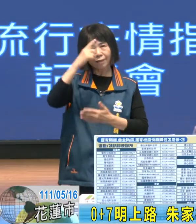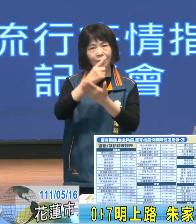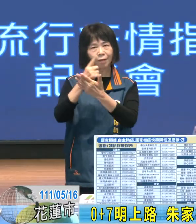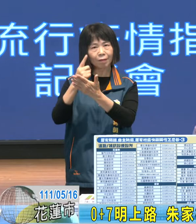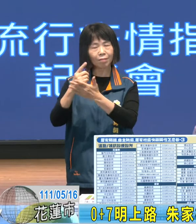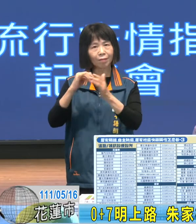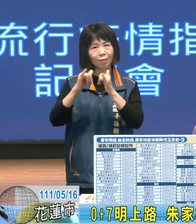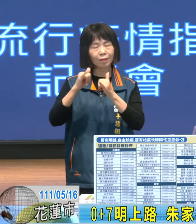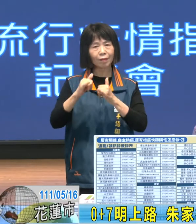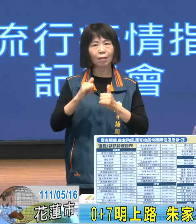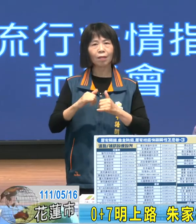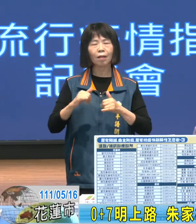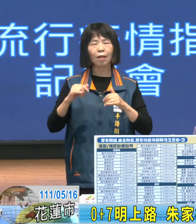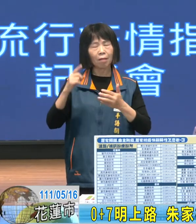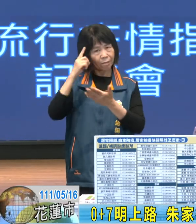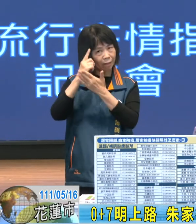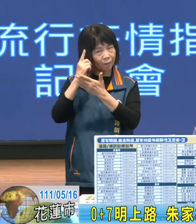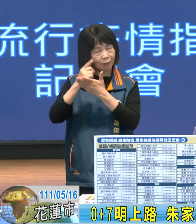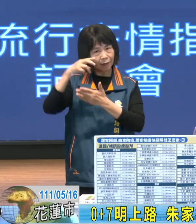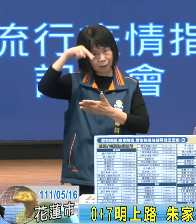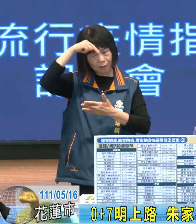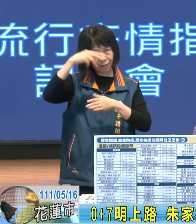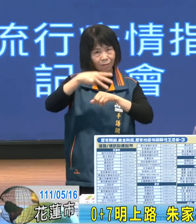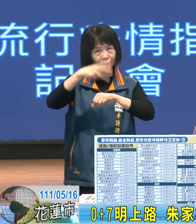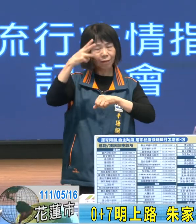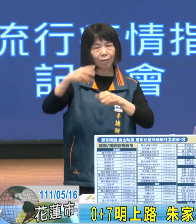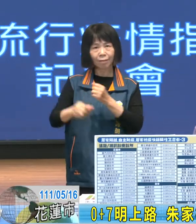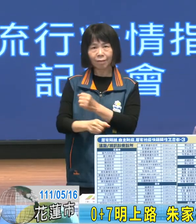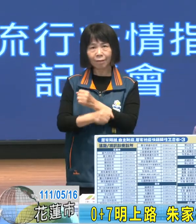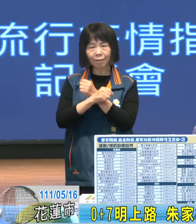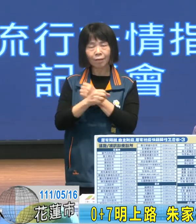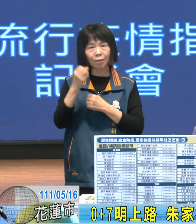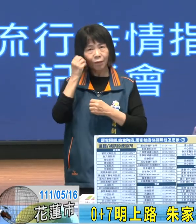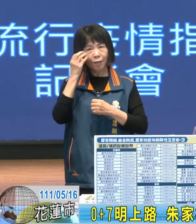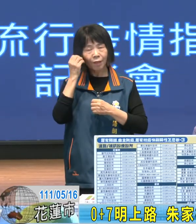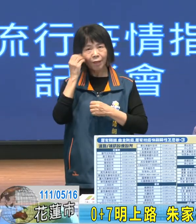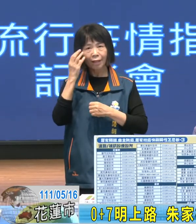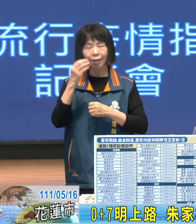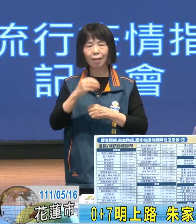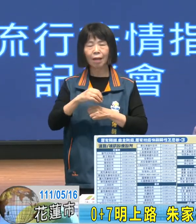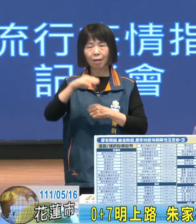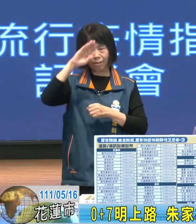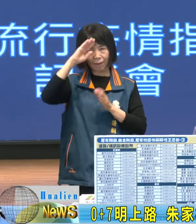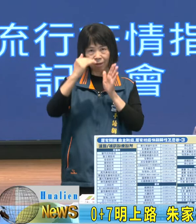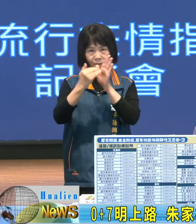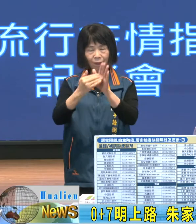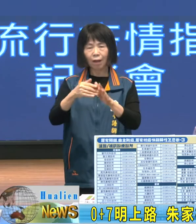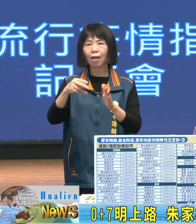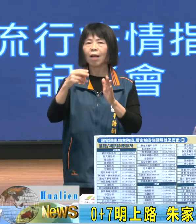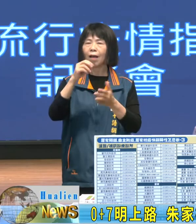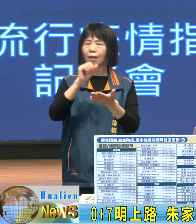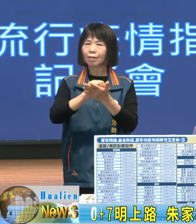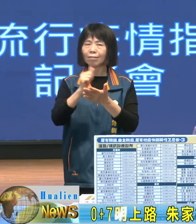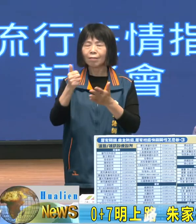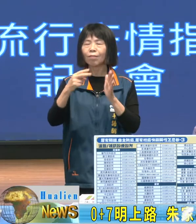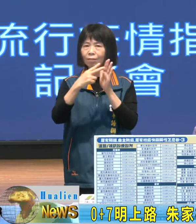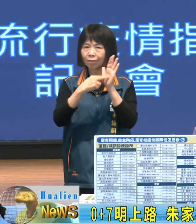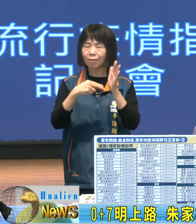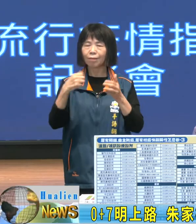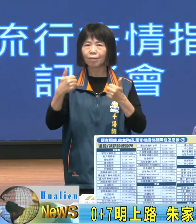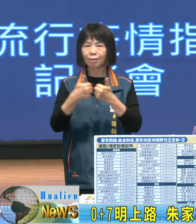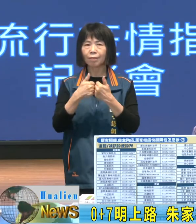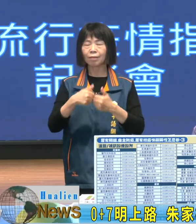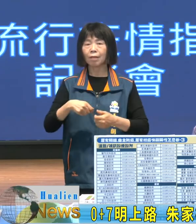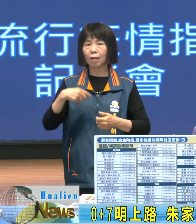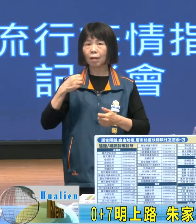亲能够随时每天下午3点注意我们的花莲县的这个防疫疫情的说明。那不仅仅可